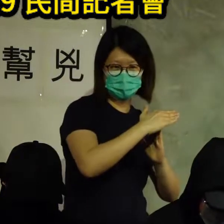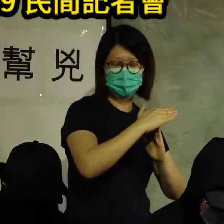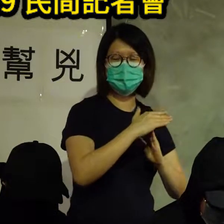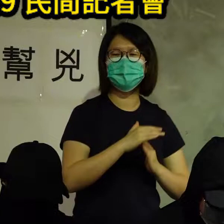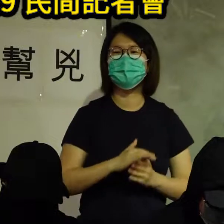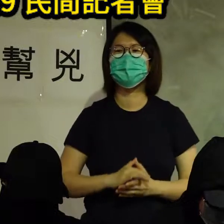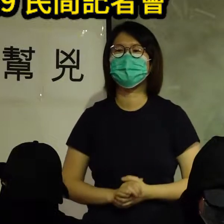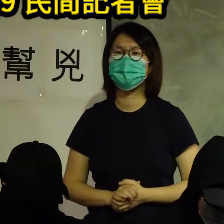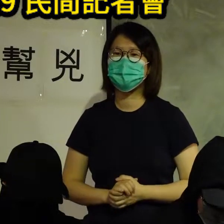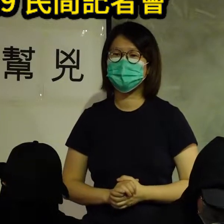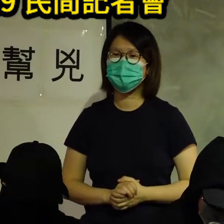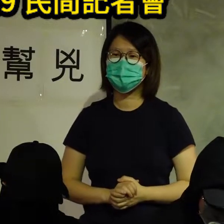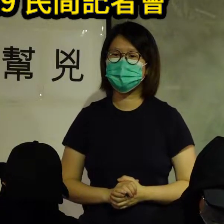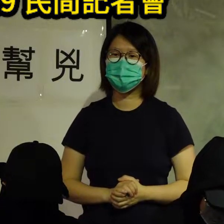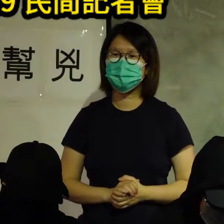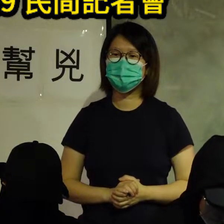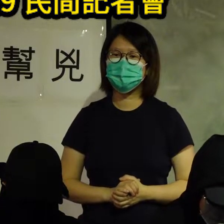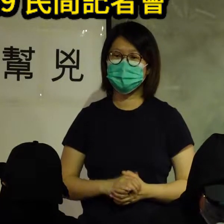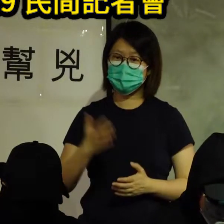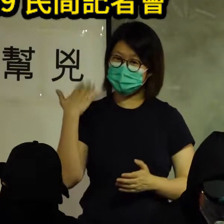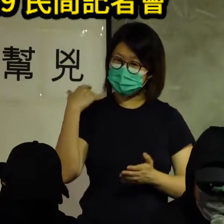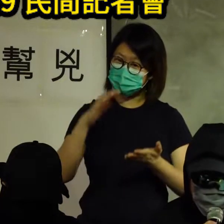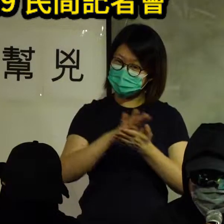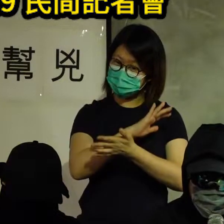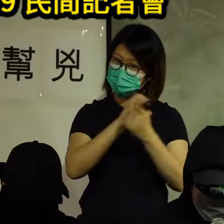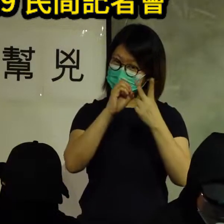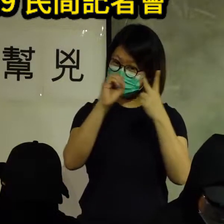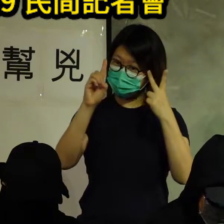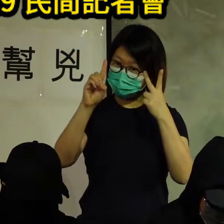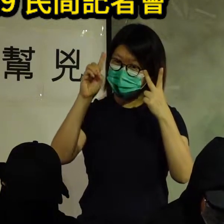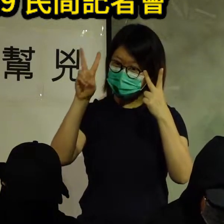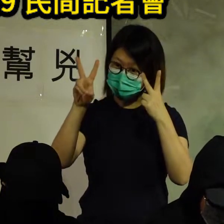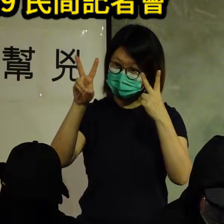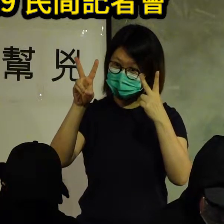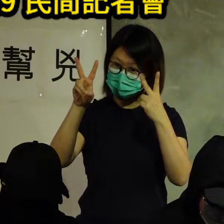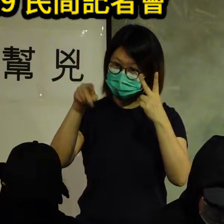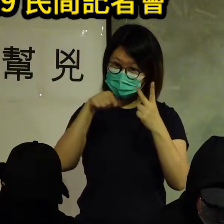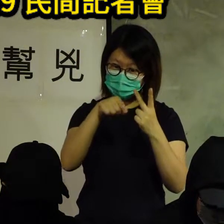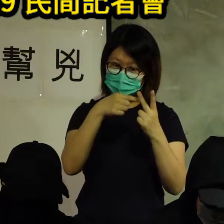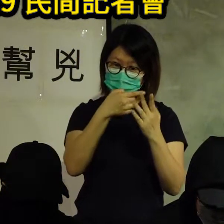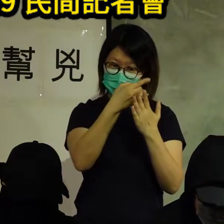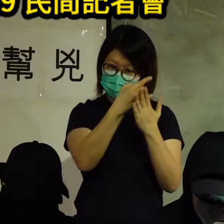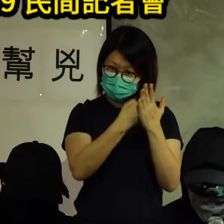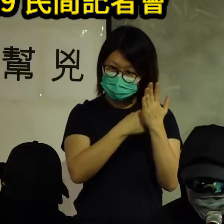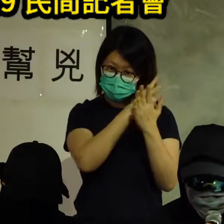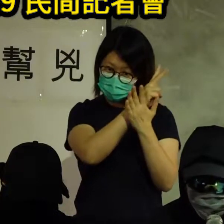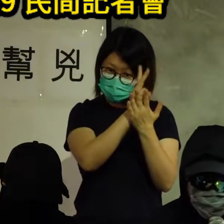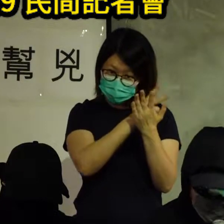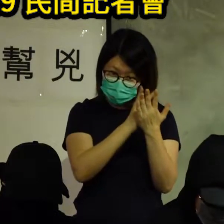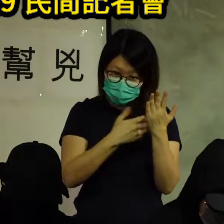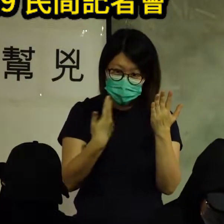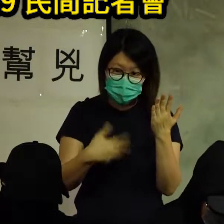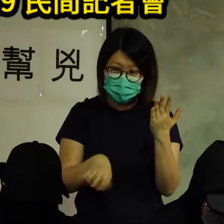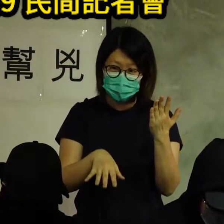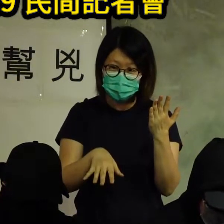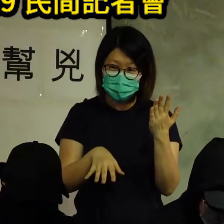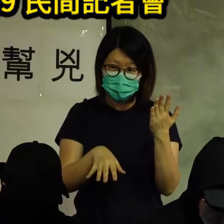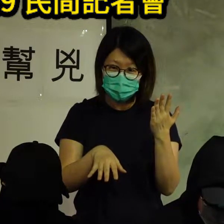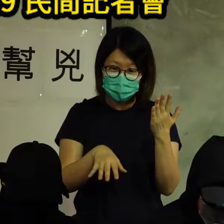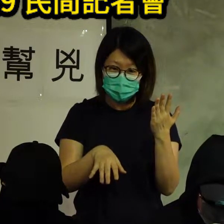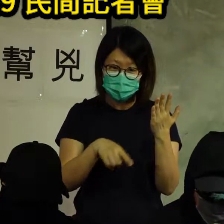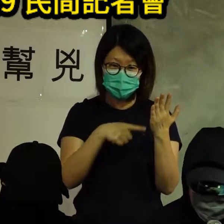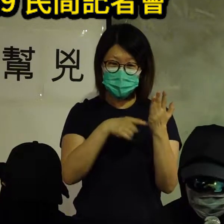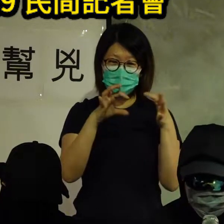離境不單止禁錮其人身自由更影響了香港人出國